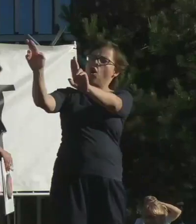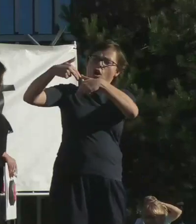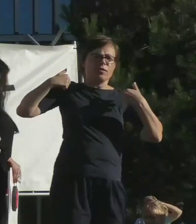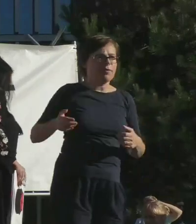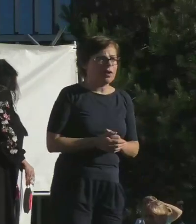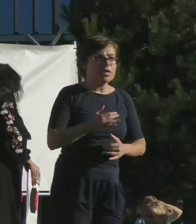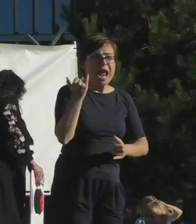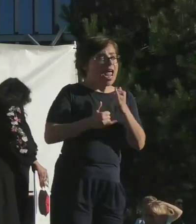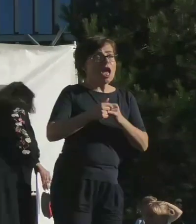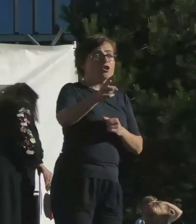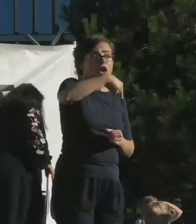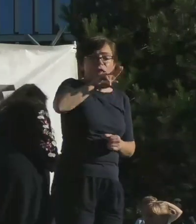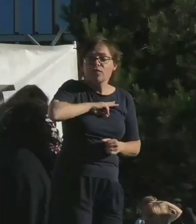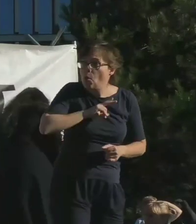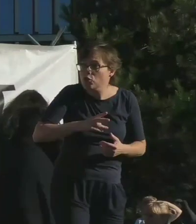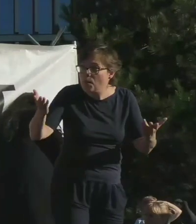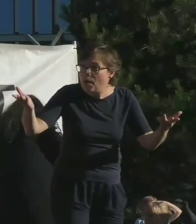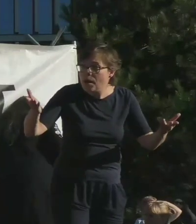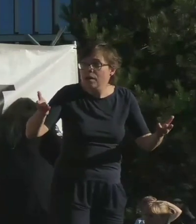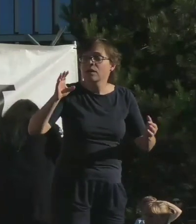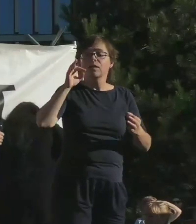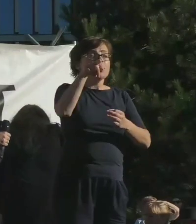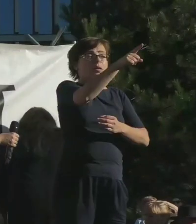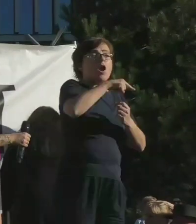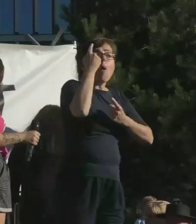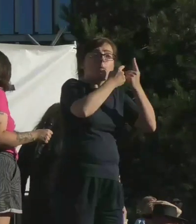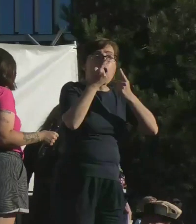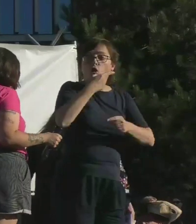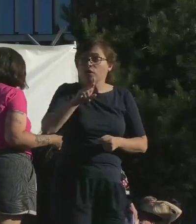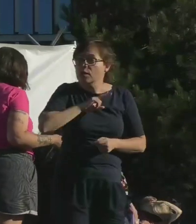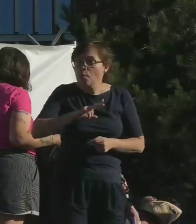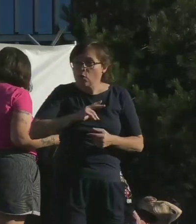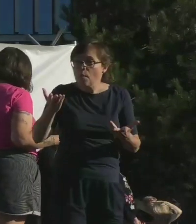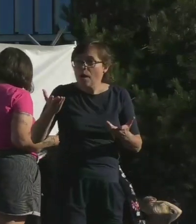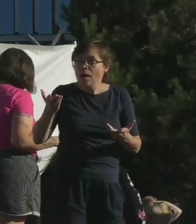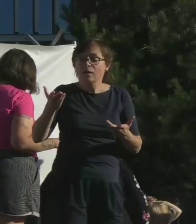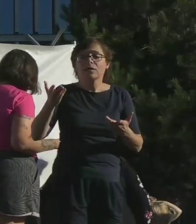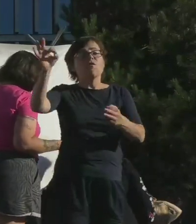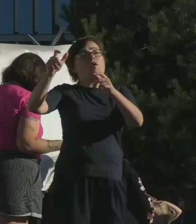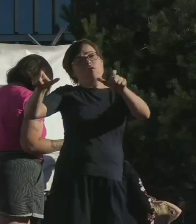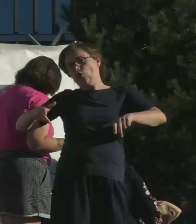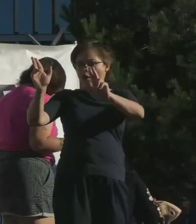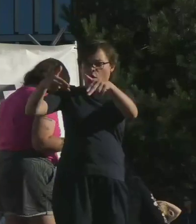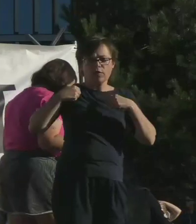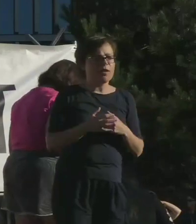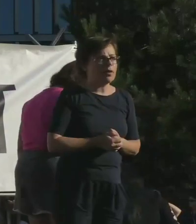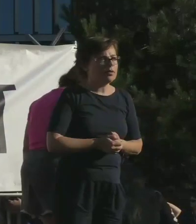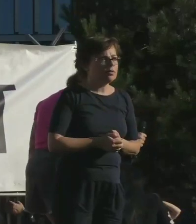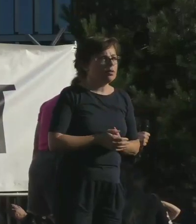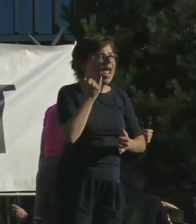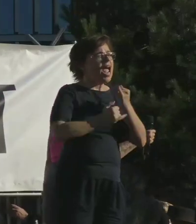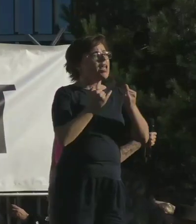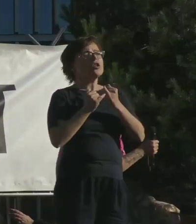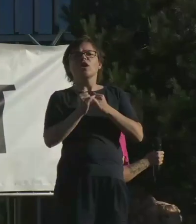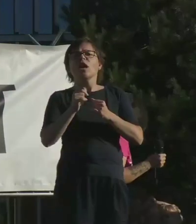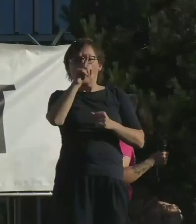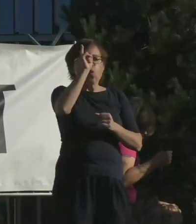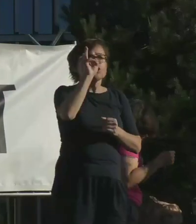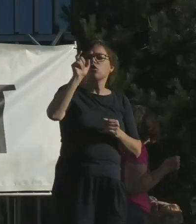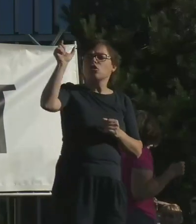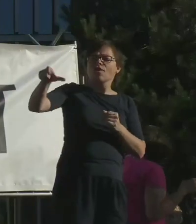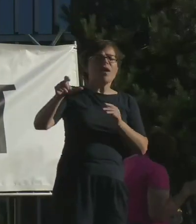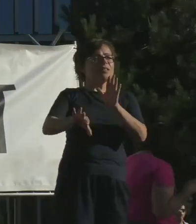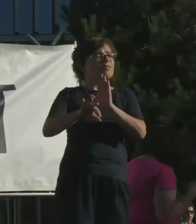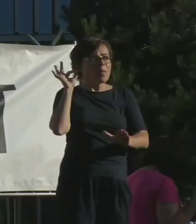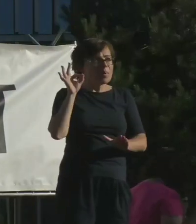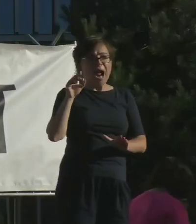wam elektorat nie podoba, jak się wam poglądy elektoratu nie podobają, jak się wam żądania waszego własnego elektoratu